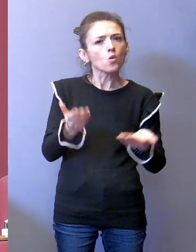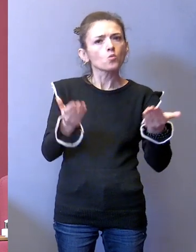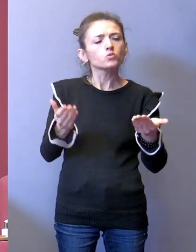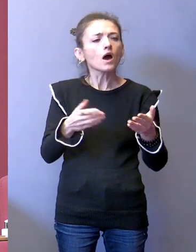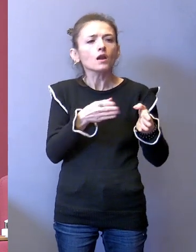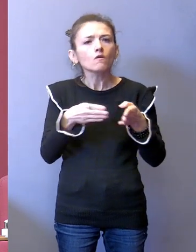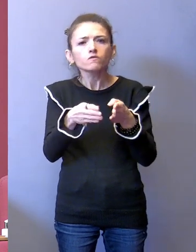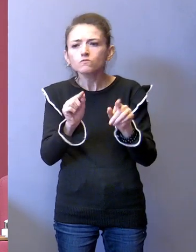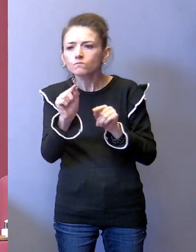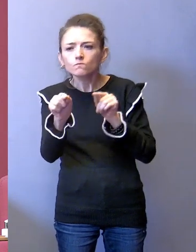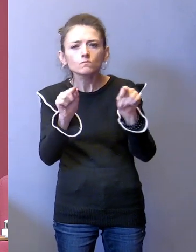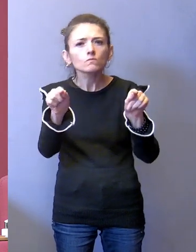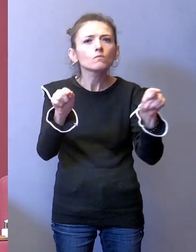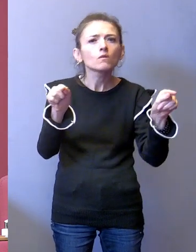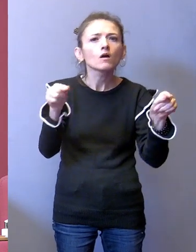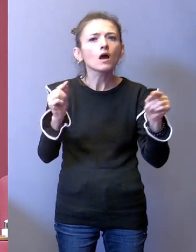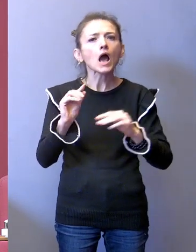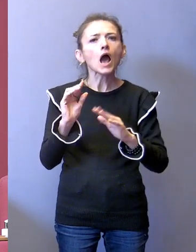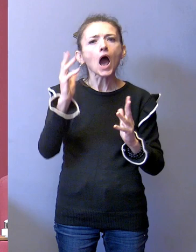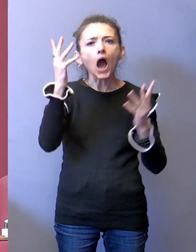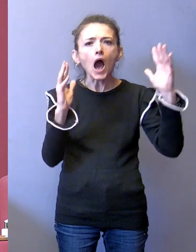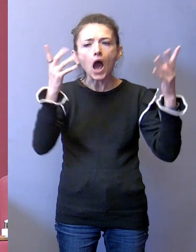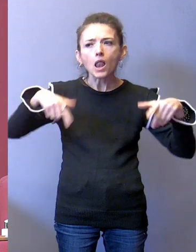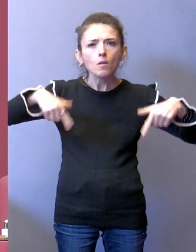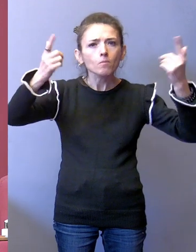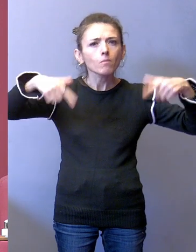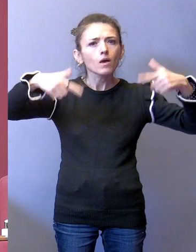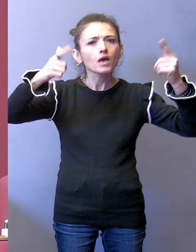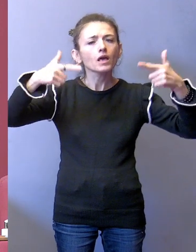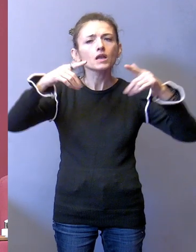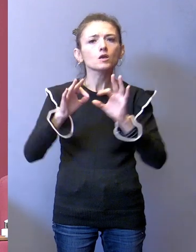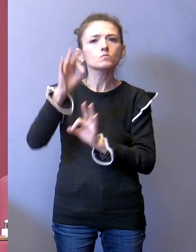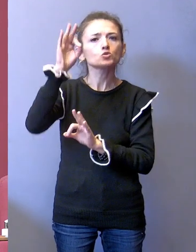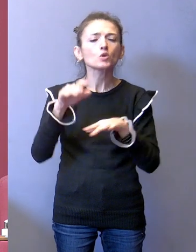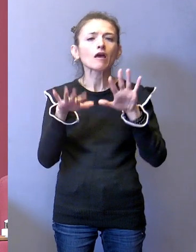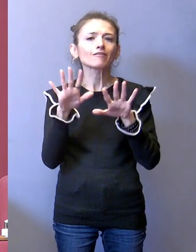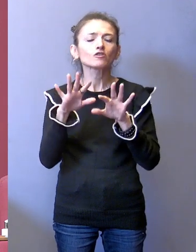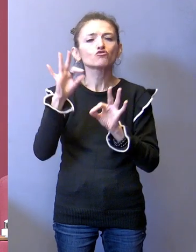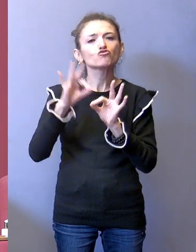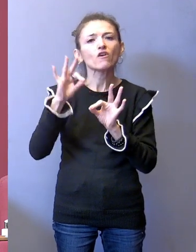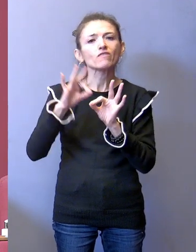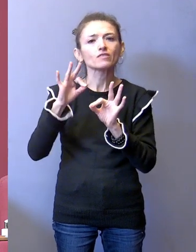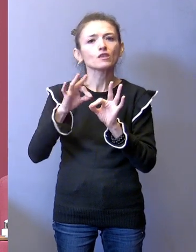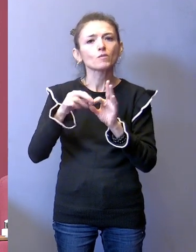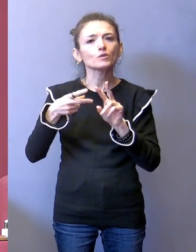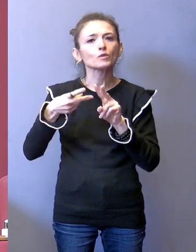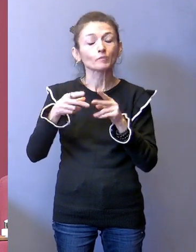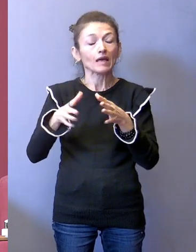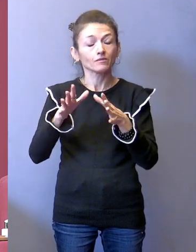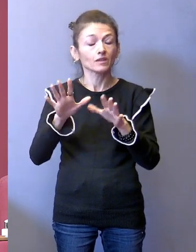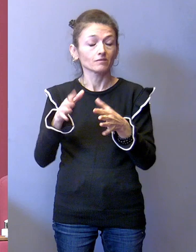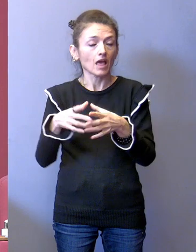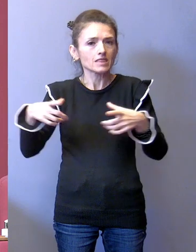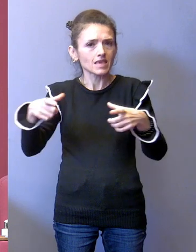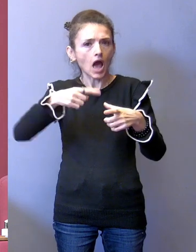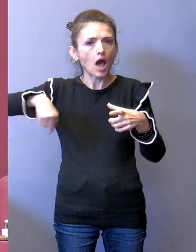over Insiste la presenza di alberature di fusto superiore 10 cm di diametro in